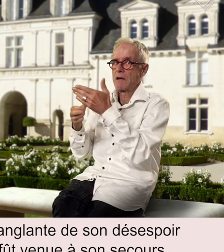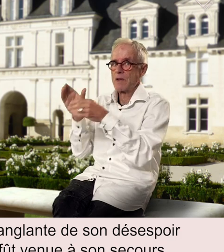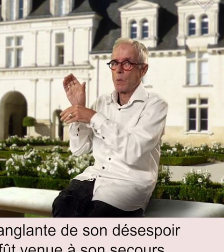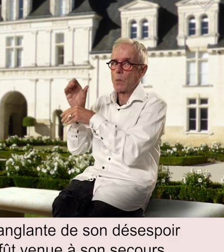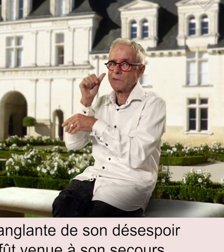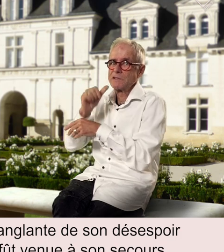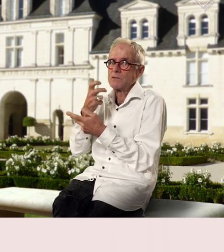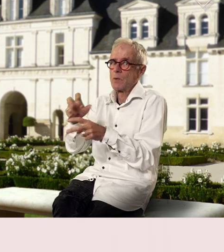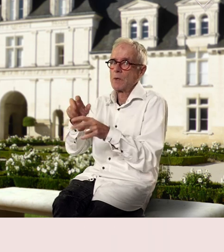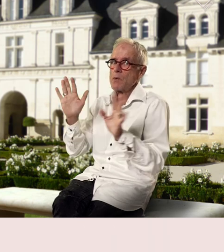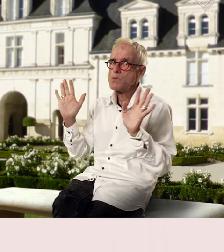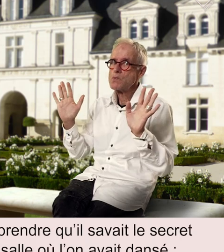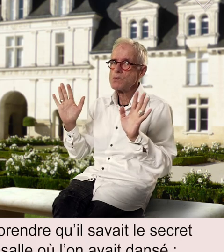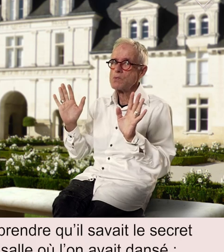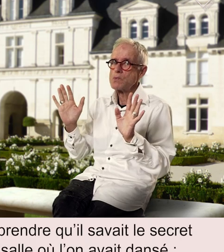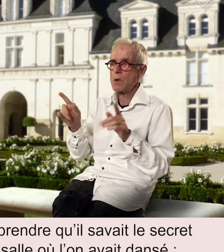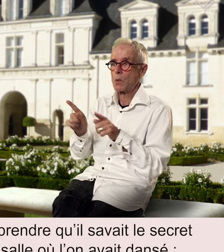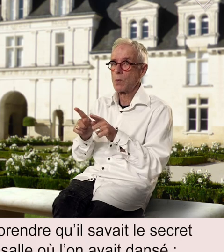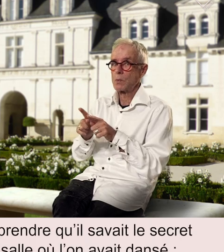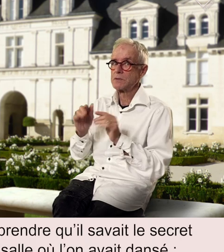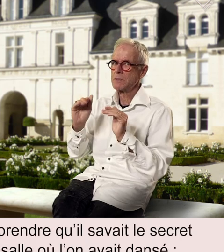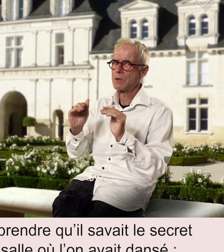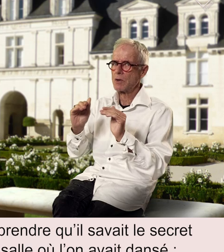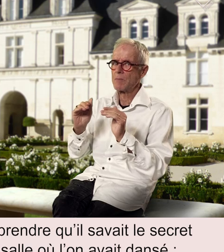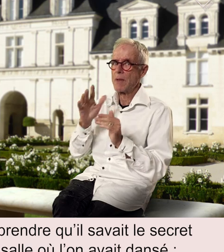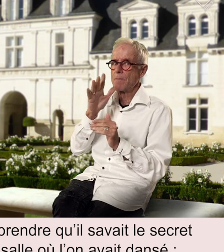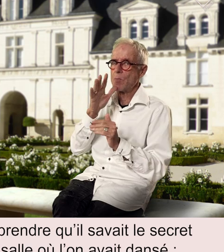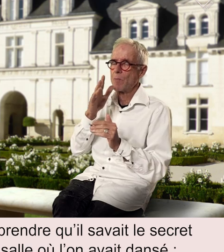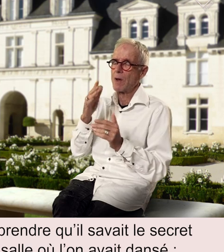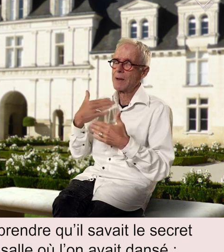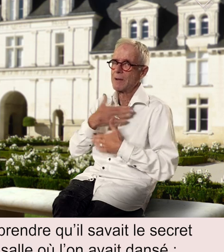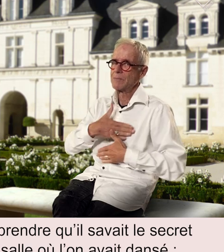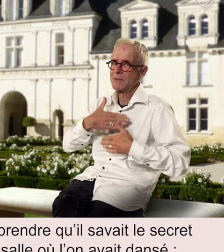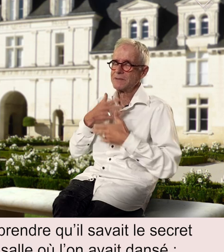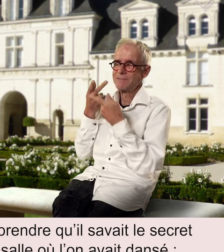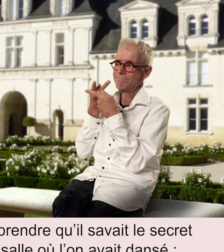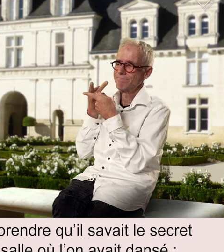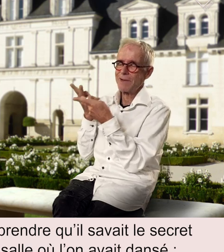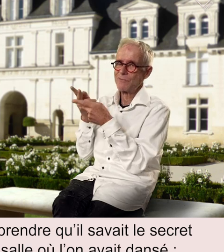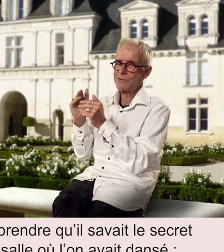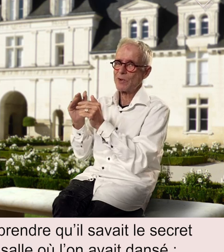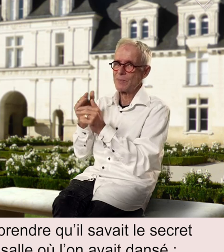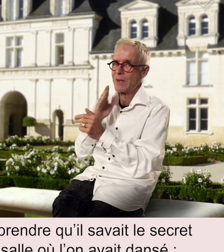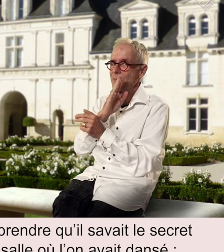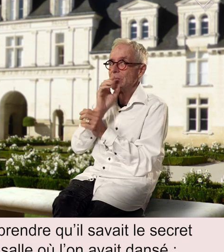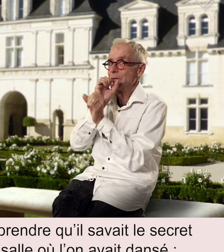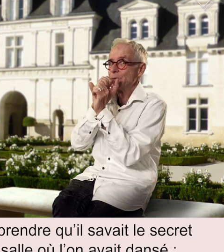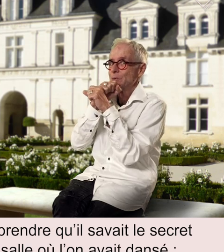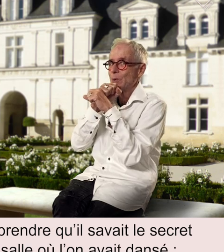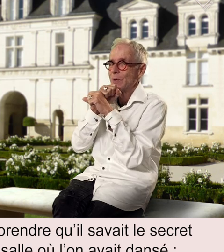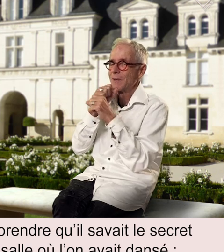Guise. Il ne put toutefois se refuser le plaisir de lui apprendre qu'il savait le secret de son amour